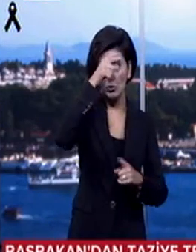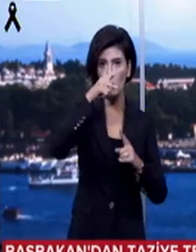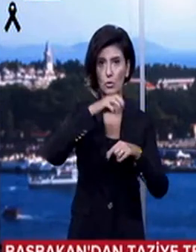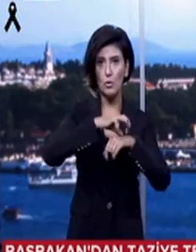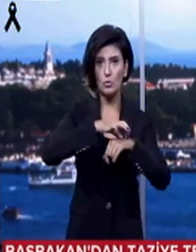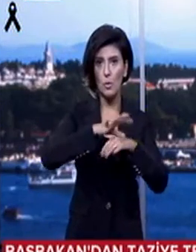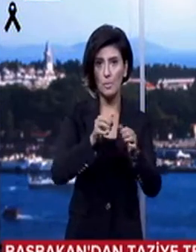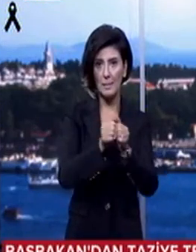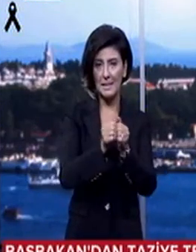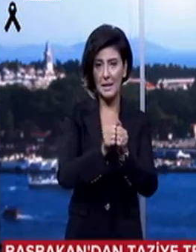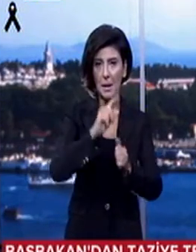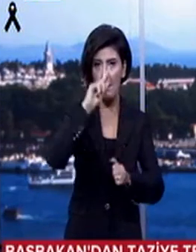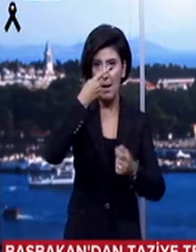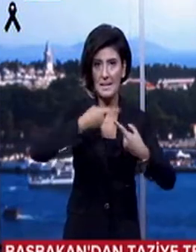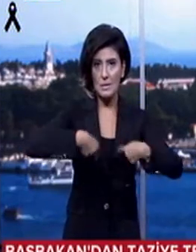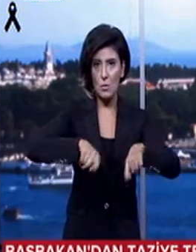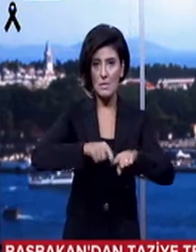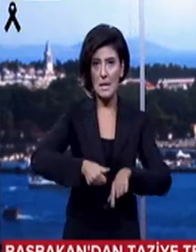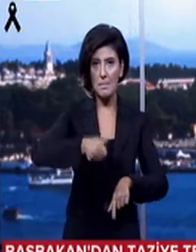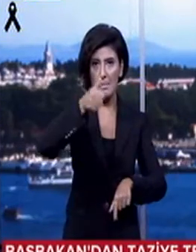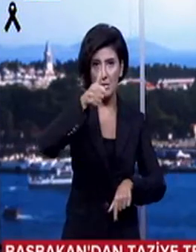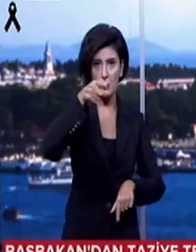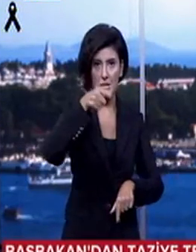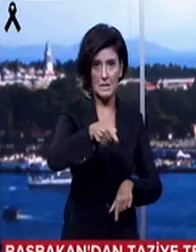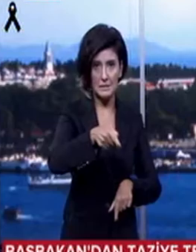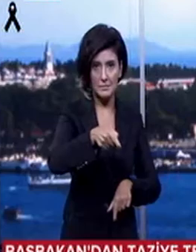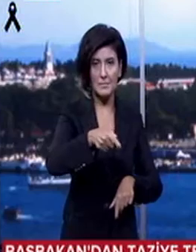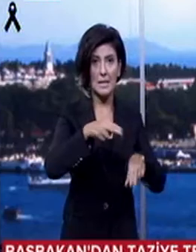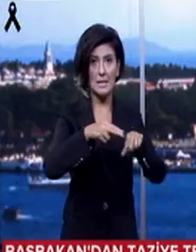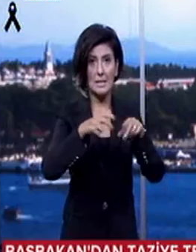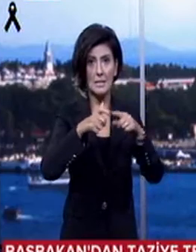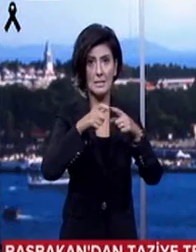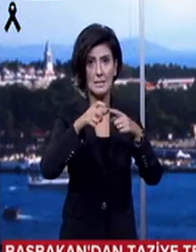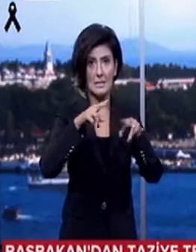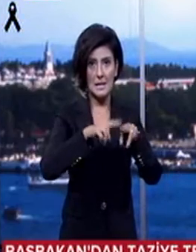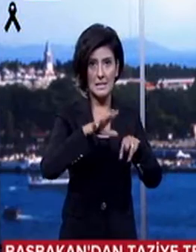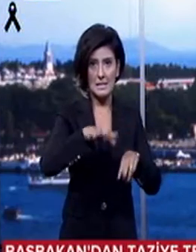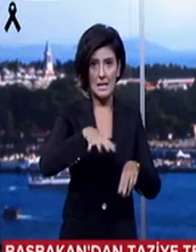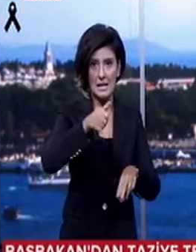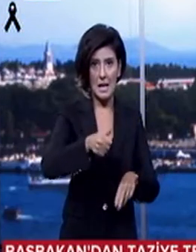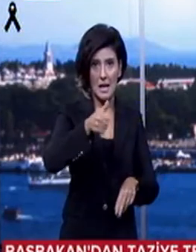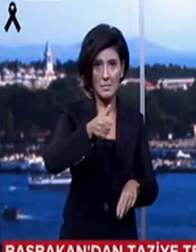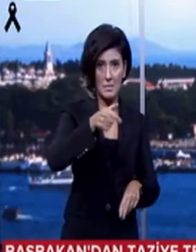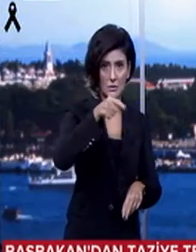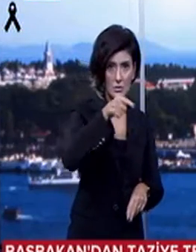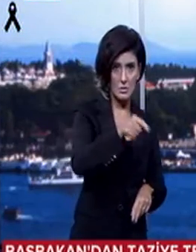Birliği Merkez Konsey Başkanı İlhan, KESK Genel Başkanı